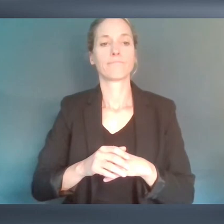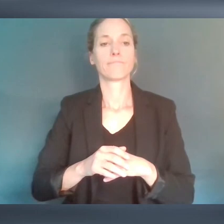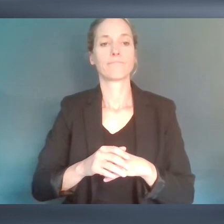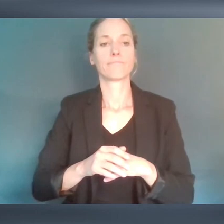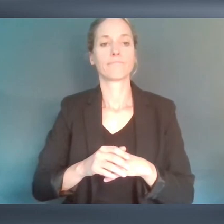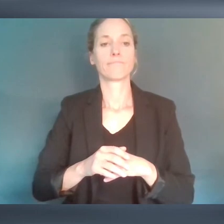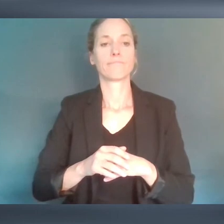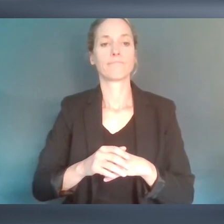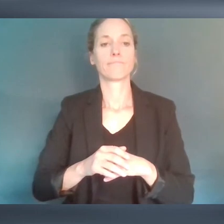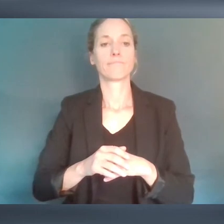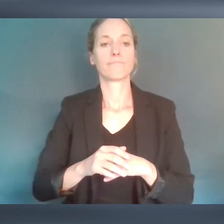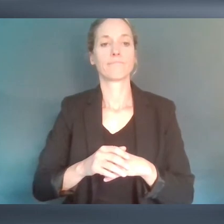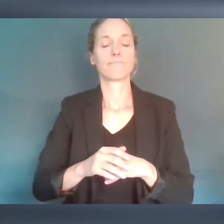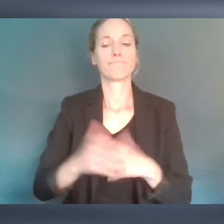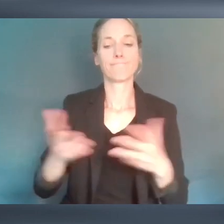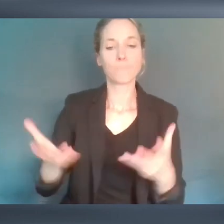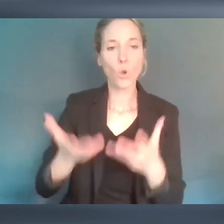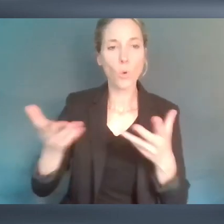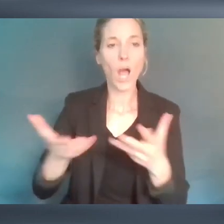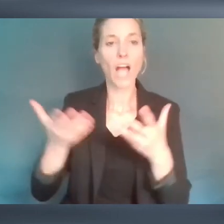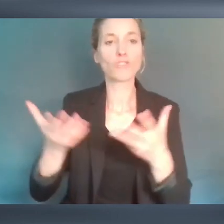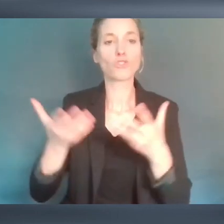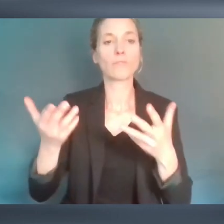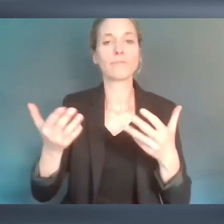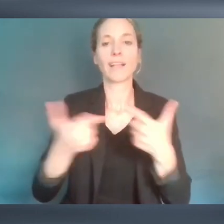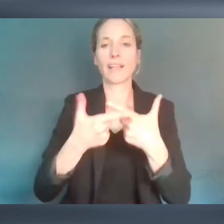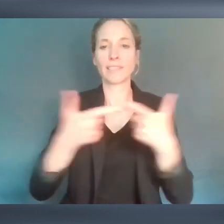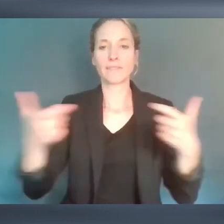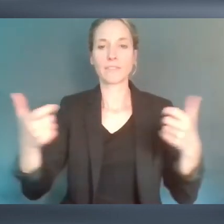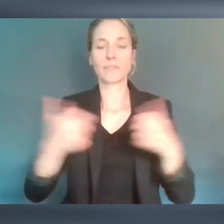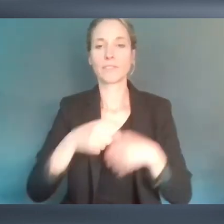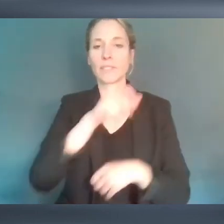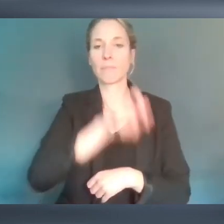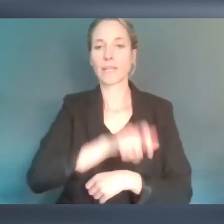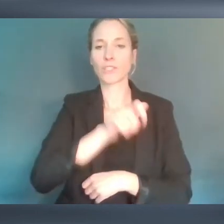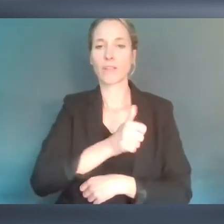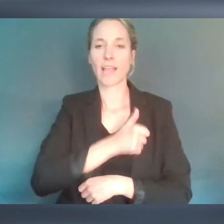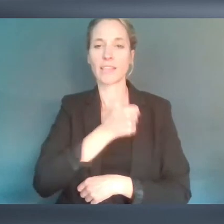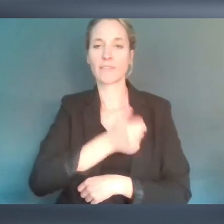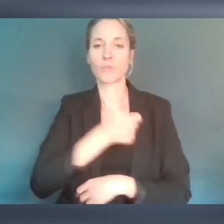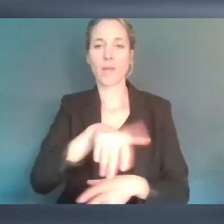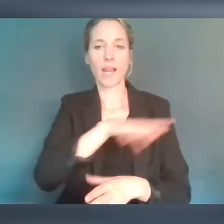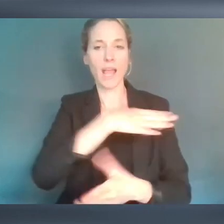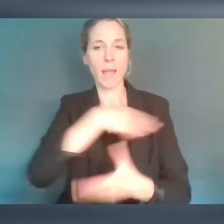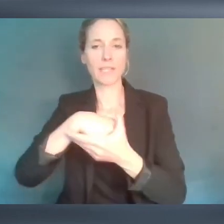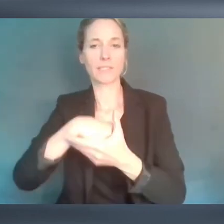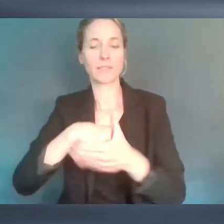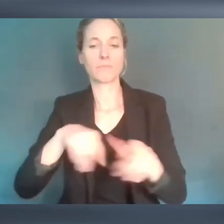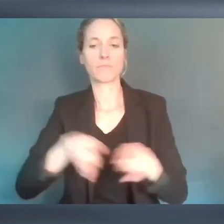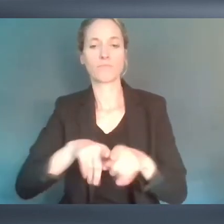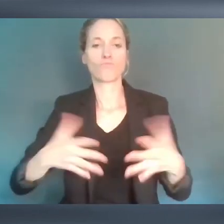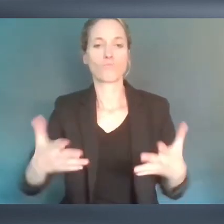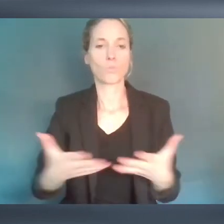salue la contribution individuelle de chacun et encourage totalement